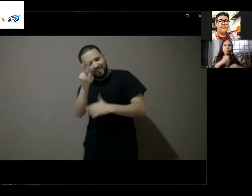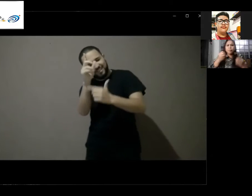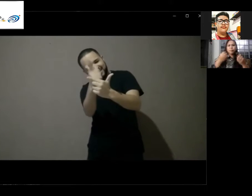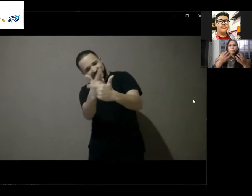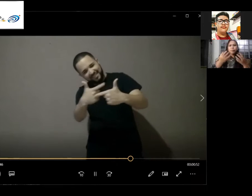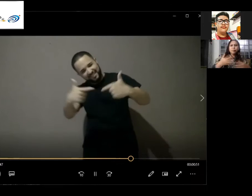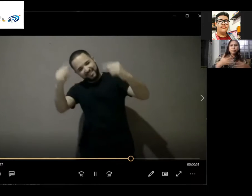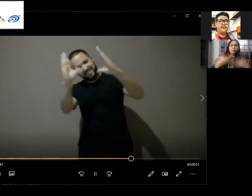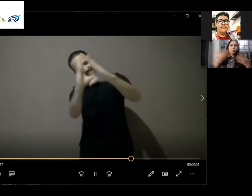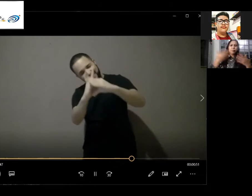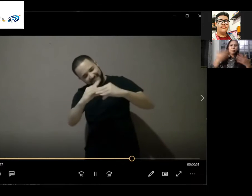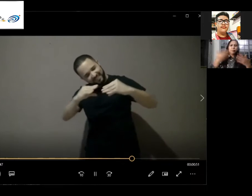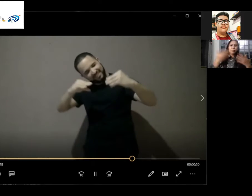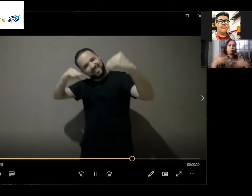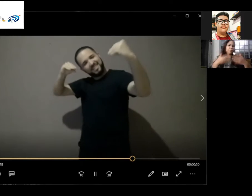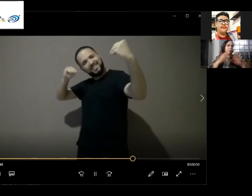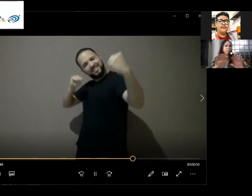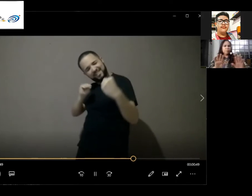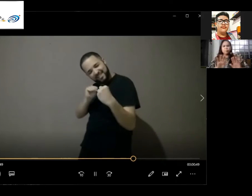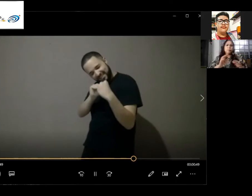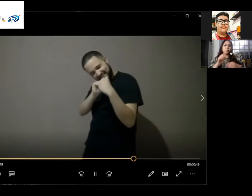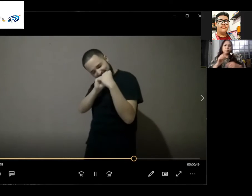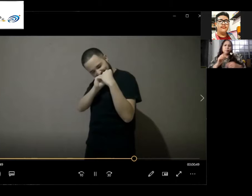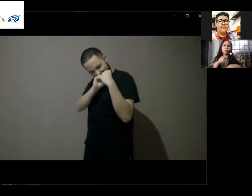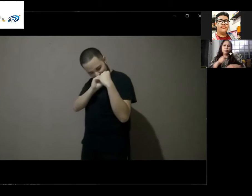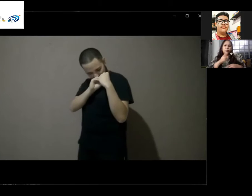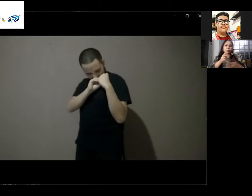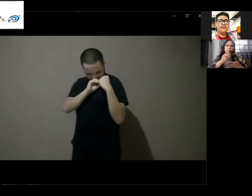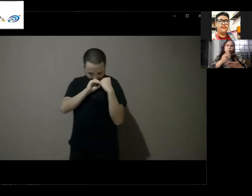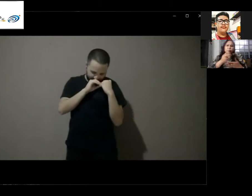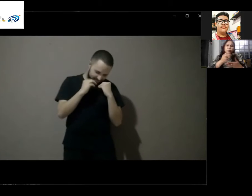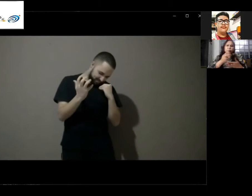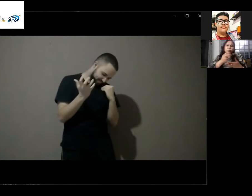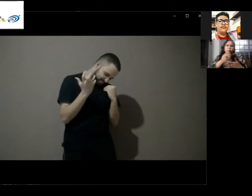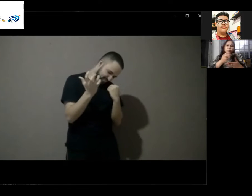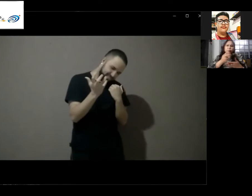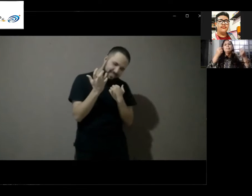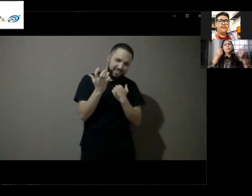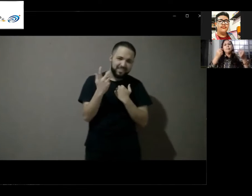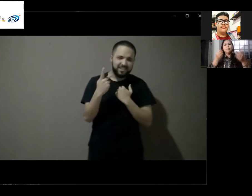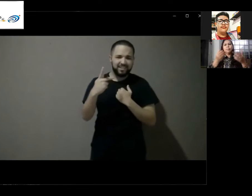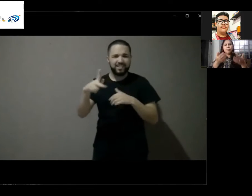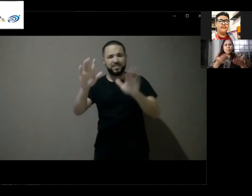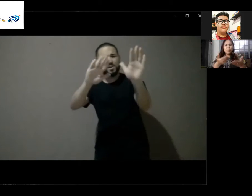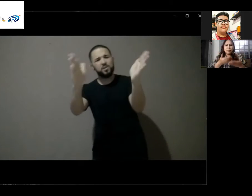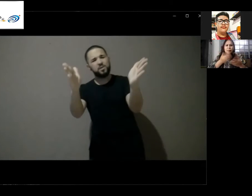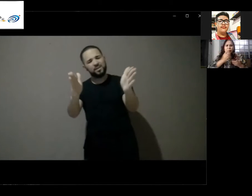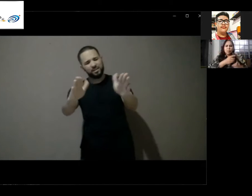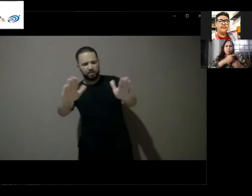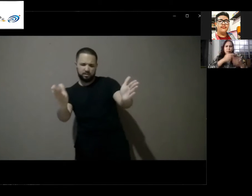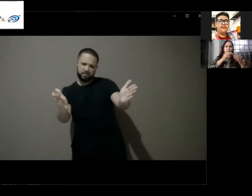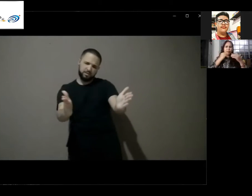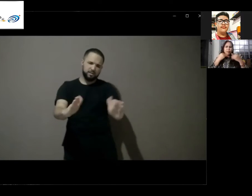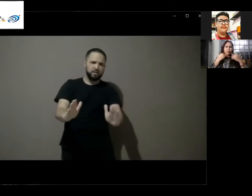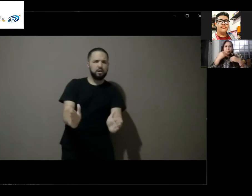teu sorriso que o meu beijo quer morar. E nas curvas do seu